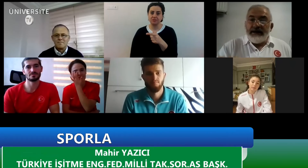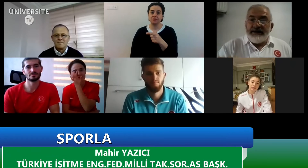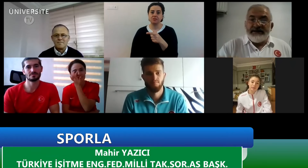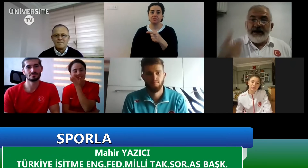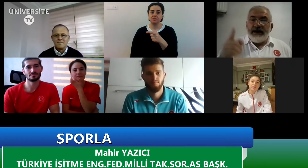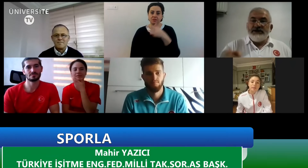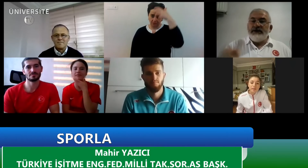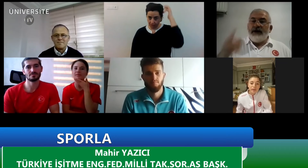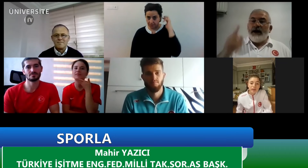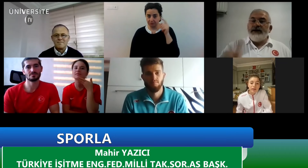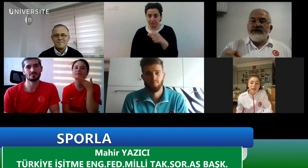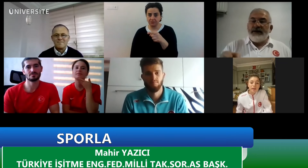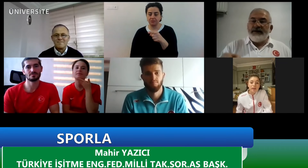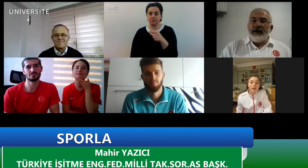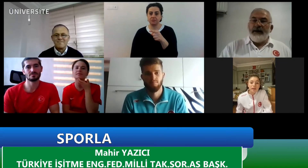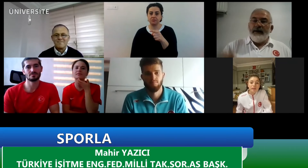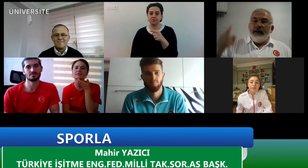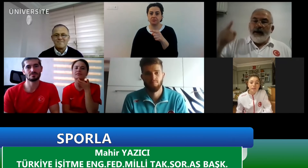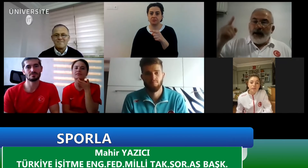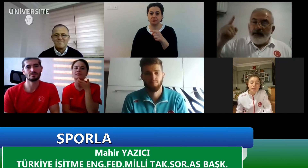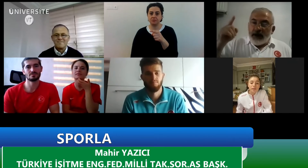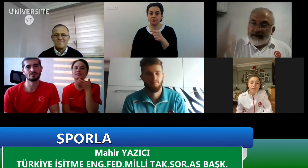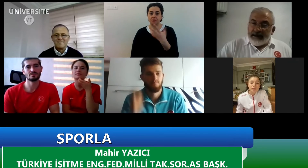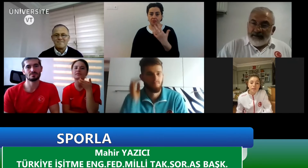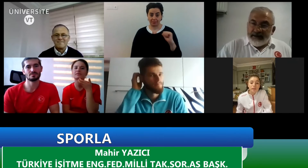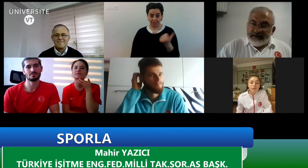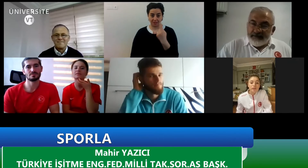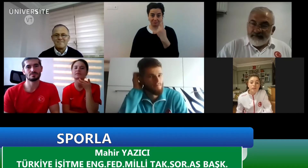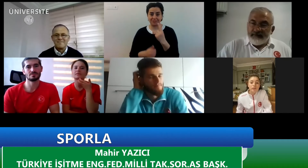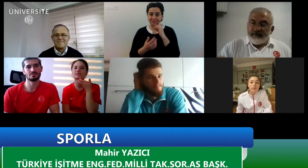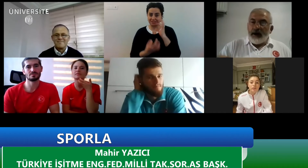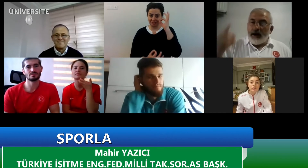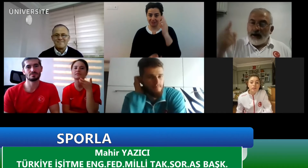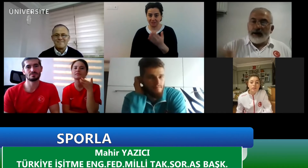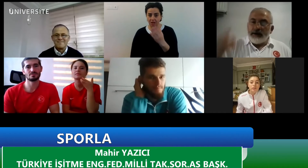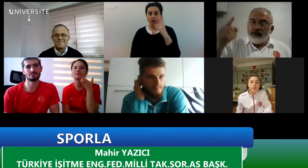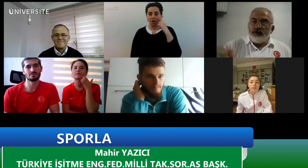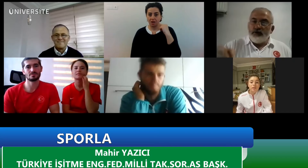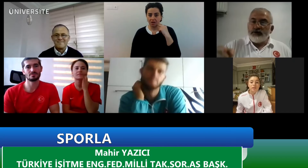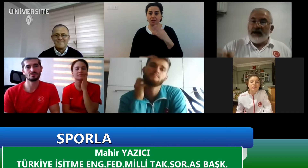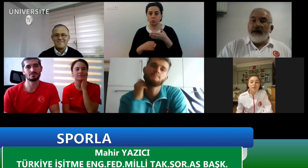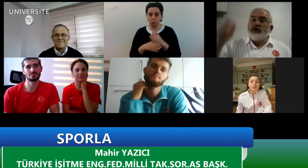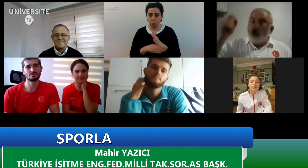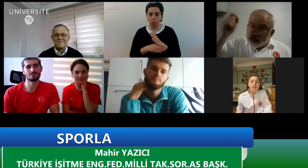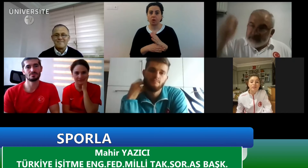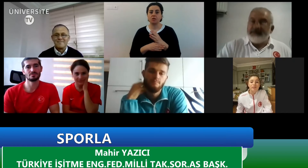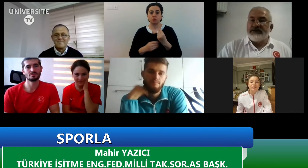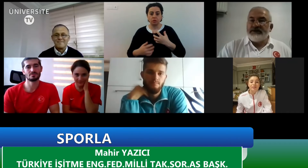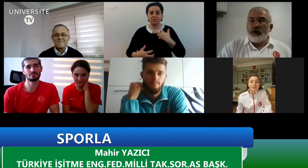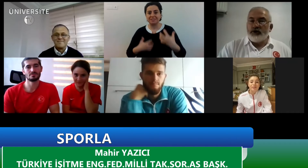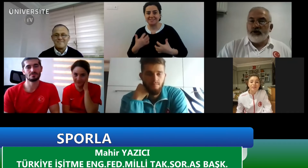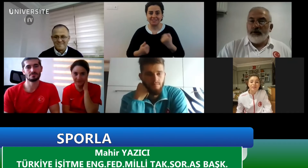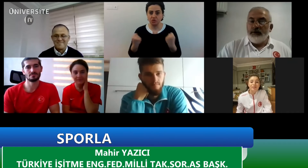Ejrin'e geldiğimizde Ejrin aynı zamanda hem kaliteli bir insan, ahlaklı, dürüst, hem de çok hırslı